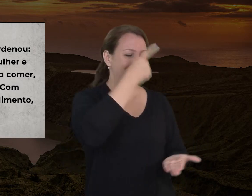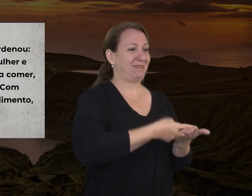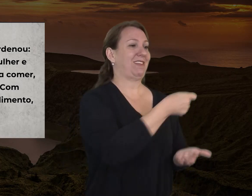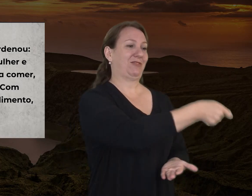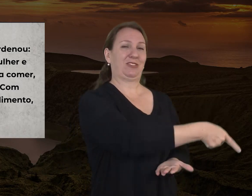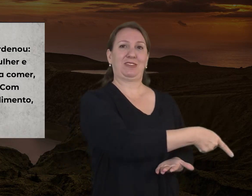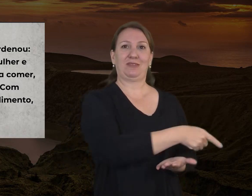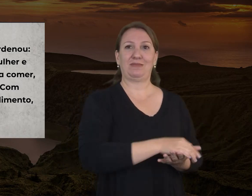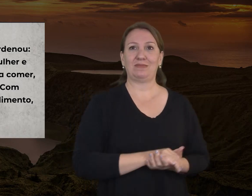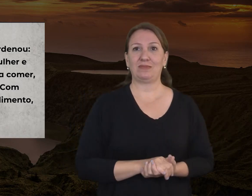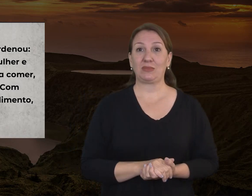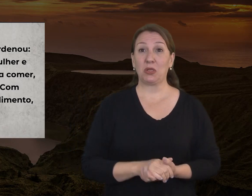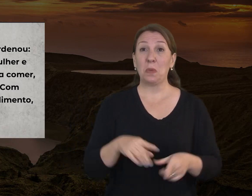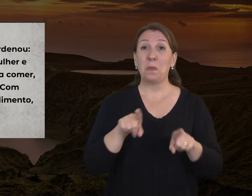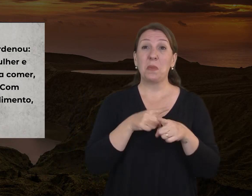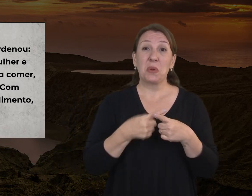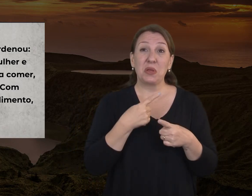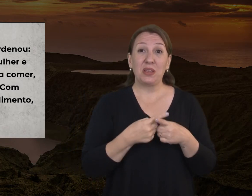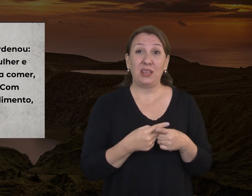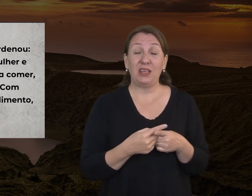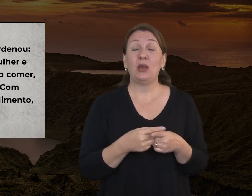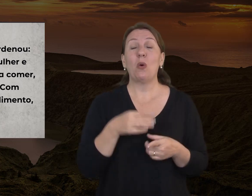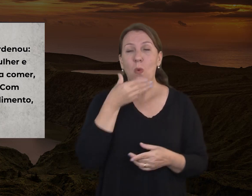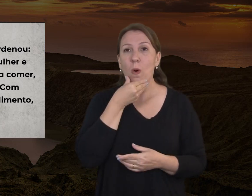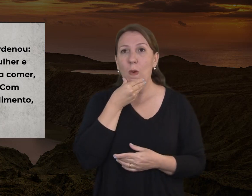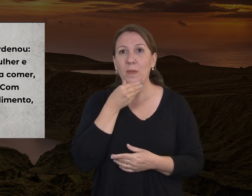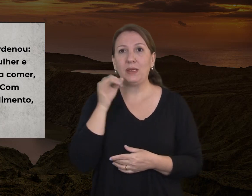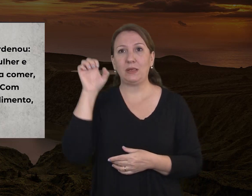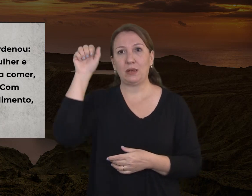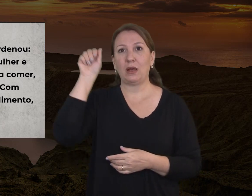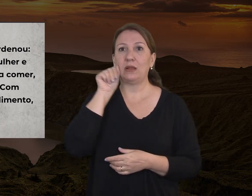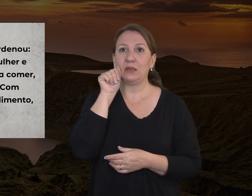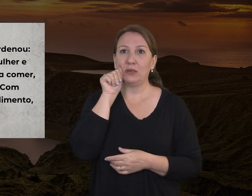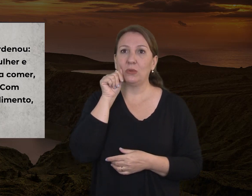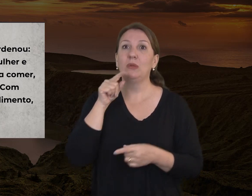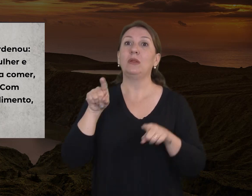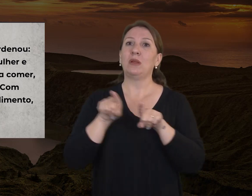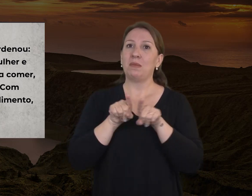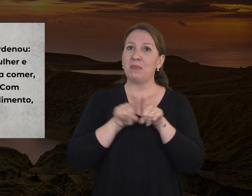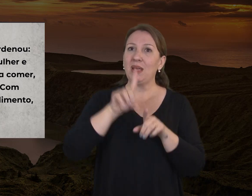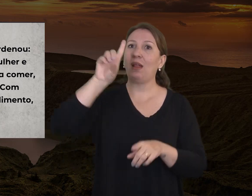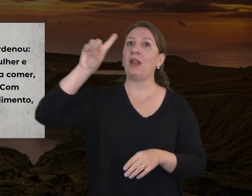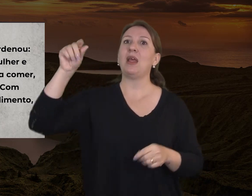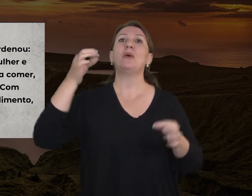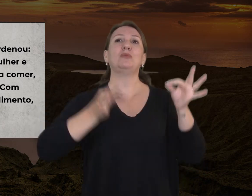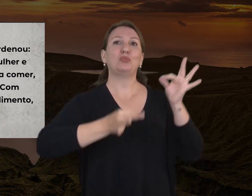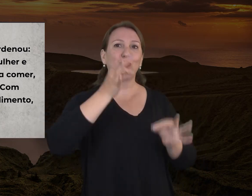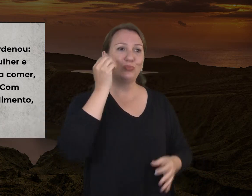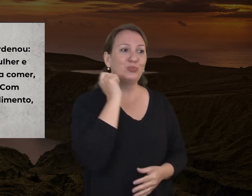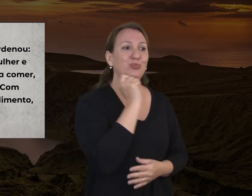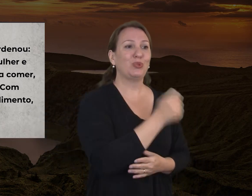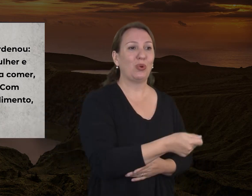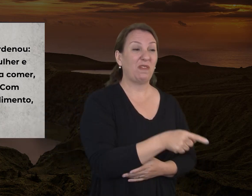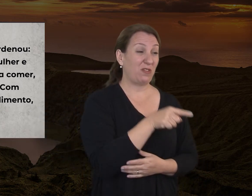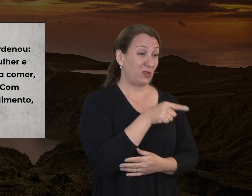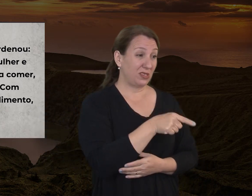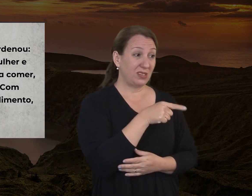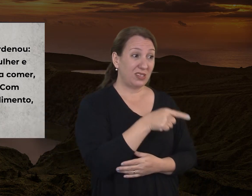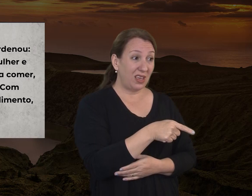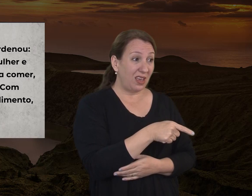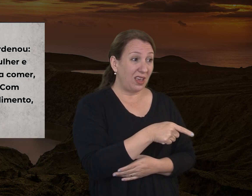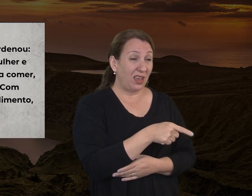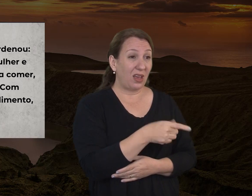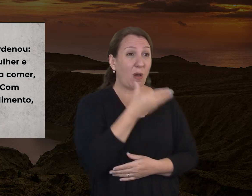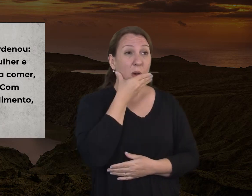porque escutaste a voz de tua mulher e comestes da árvore que eu te proibira comer,